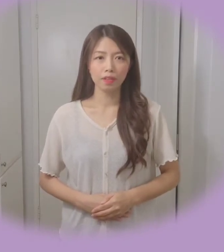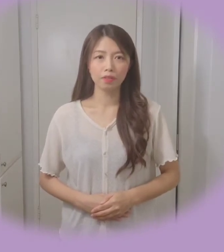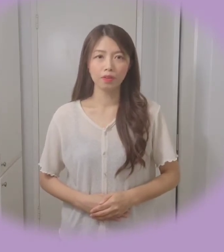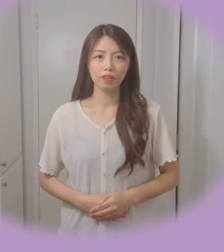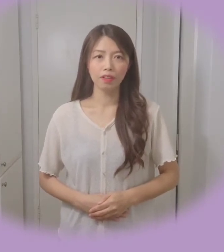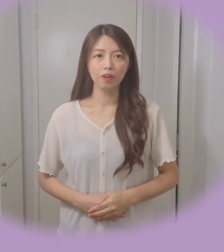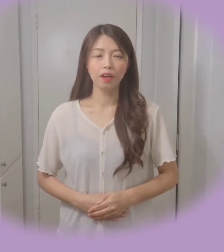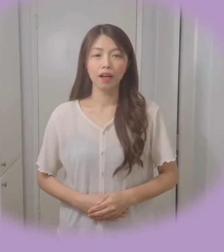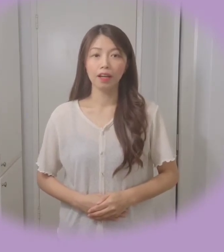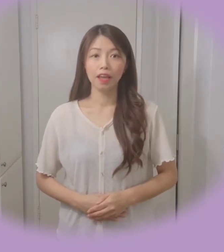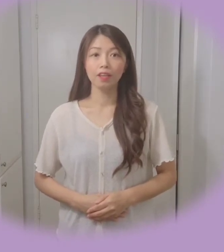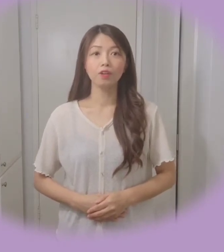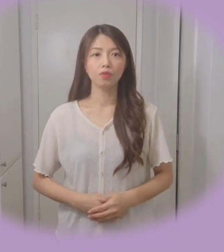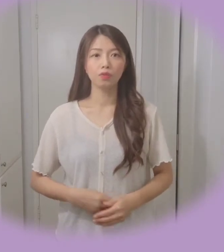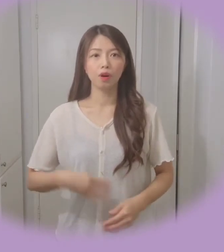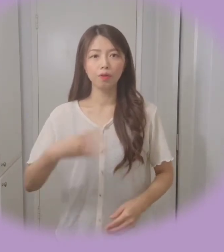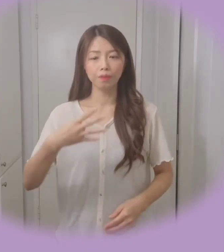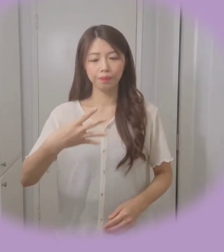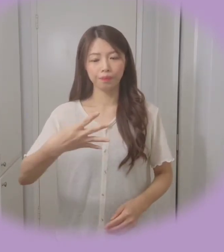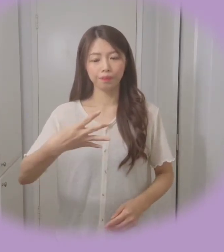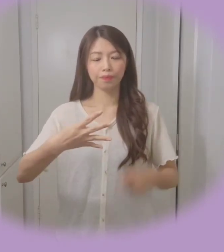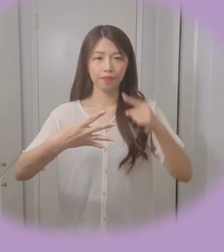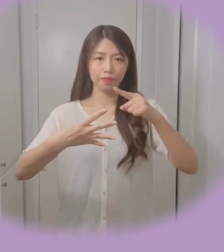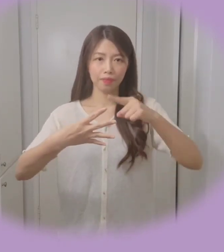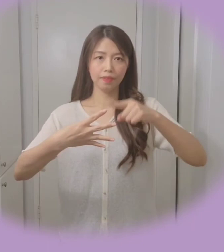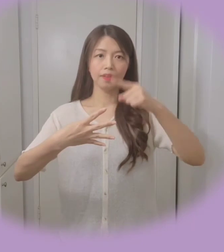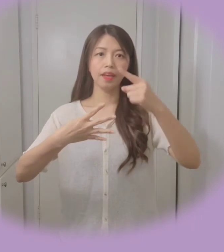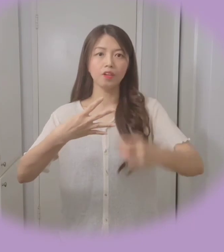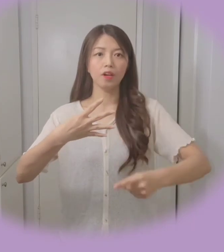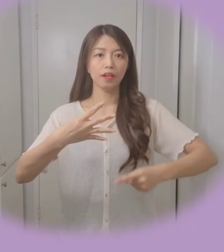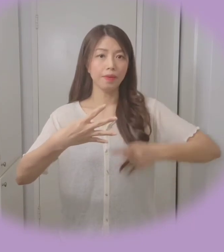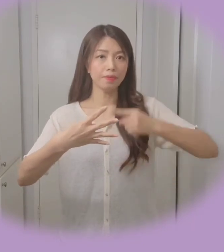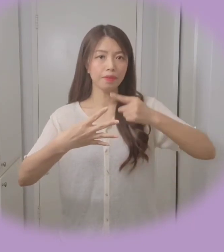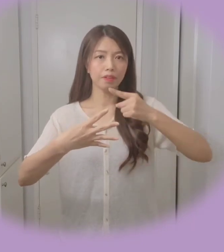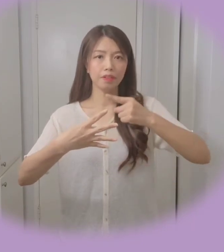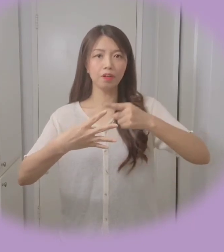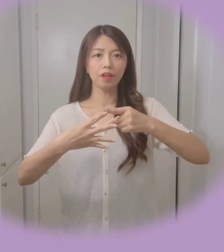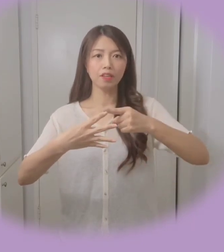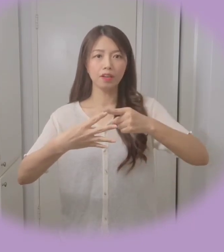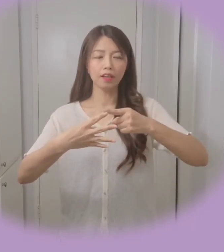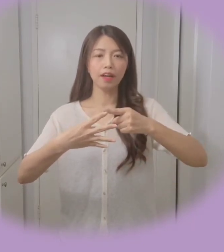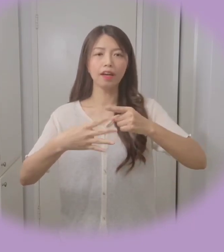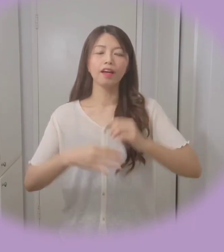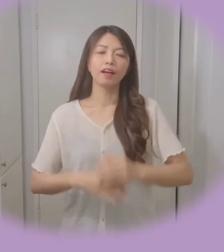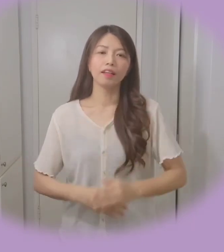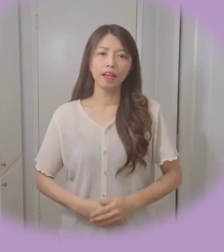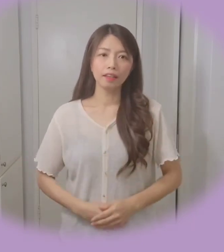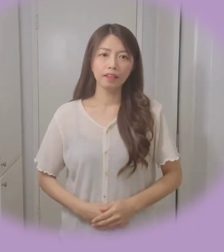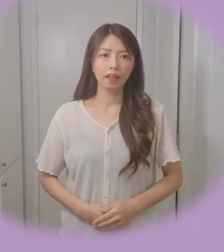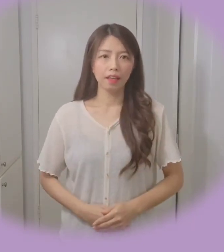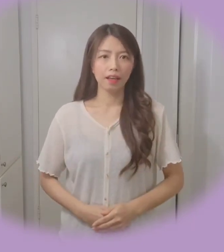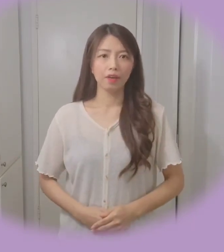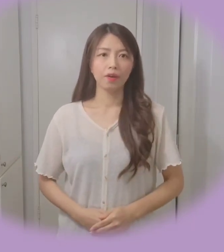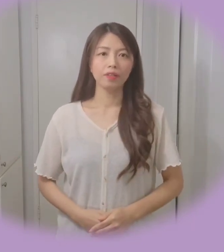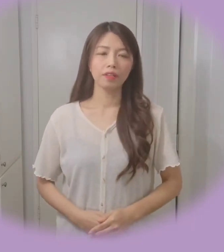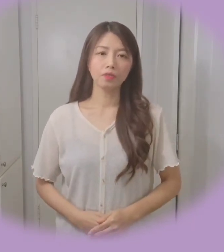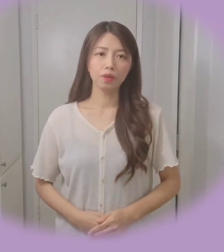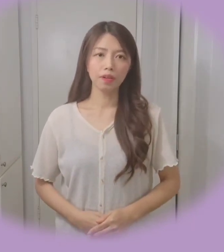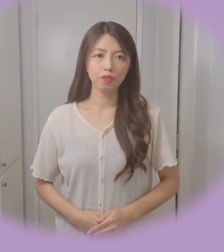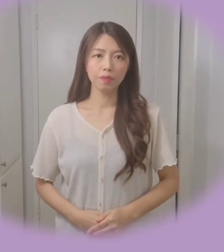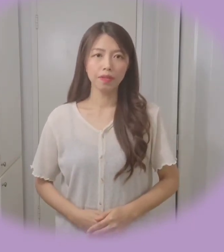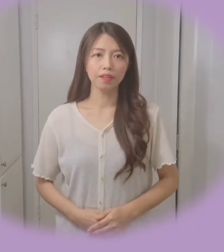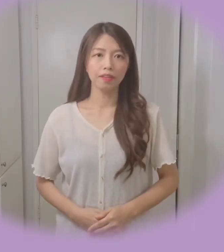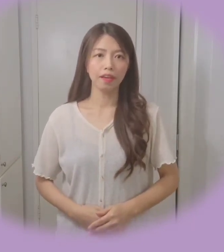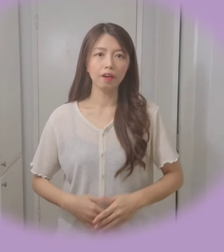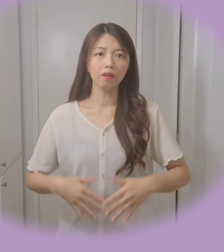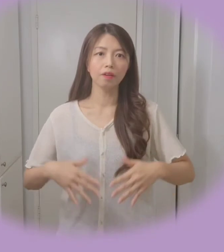봄이라고 한 뜻의 수어는요. 아까 계절 수어, 계절 아까 말씀드렸죠. 계절에다가 따뜻하다 라고 한 뜻의